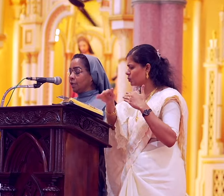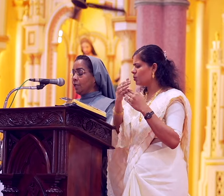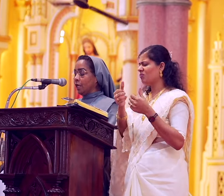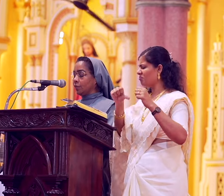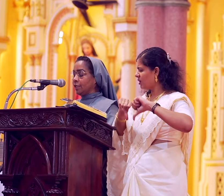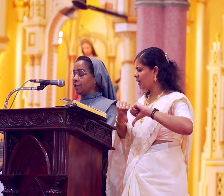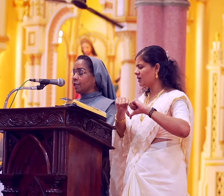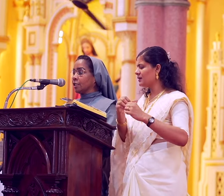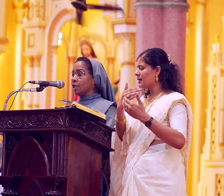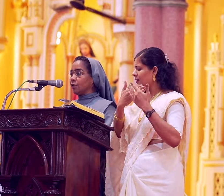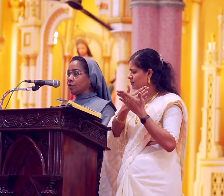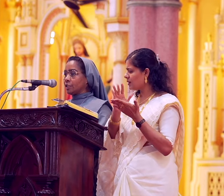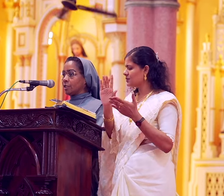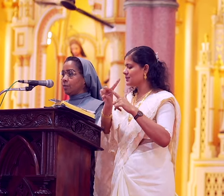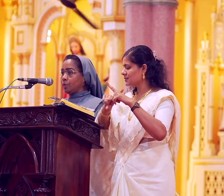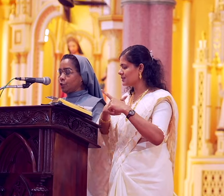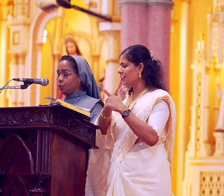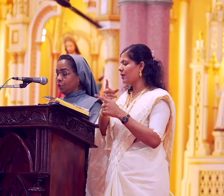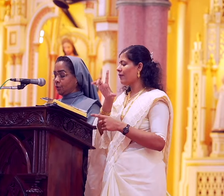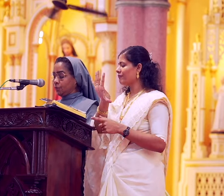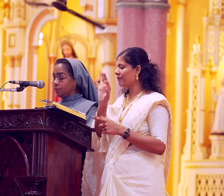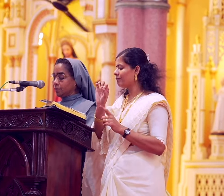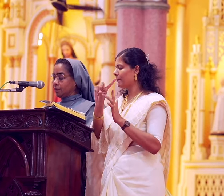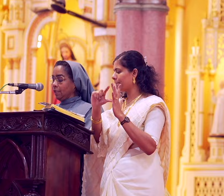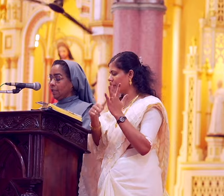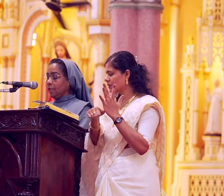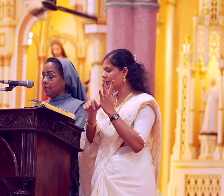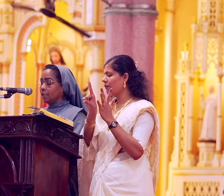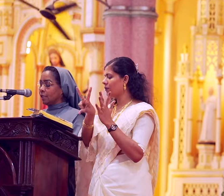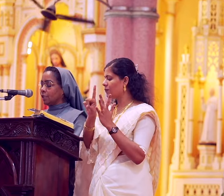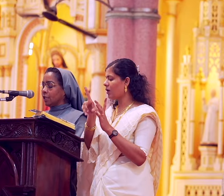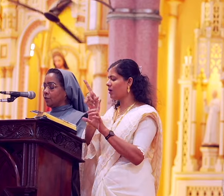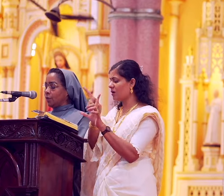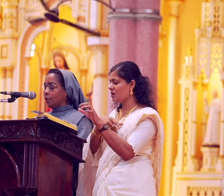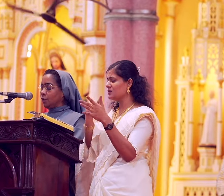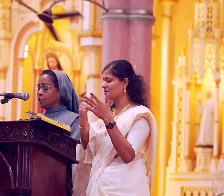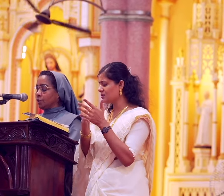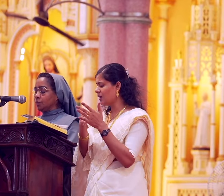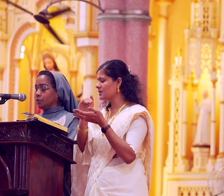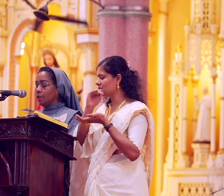നാടുകടത്തപ്പെടുന്നവരെയും അവന് കർത്താവിന്റെ വചനം ലഭിച്ചുകൊണ്ടിരുന്നു. കർത്താവ്